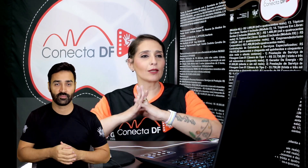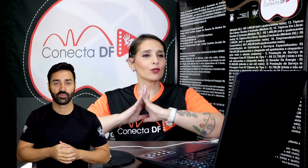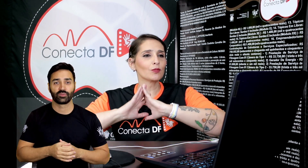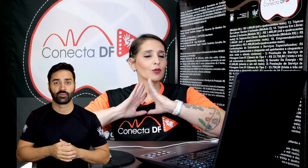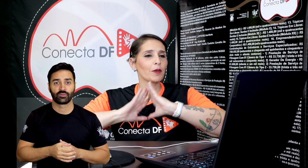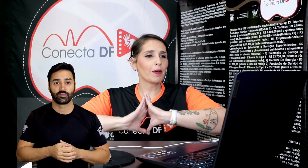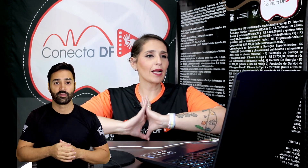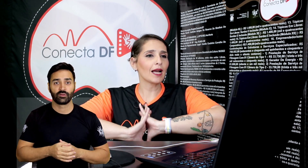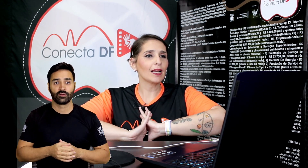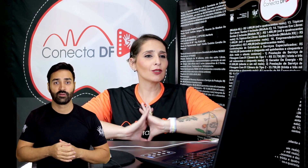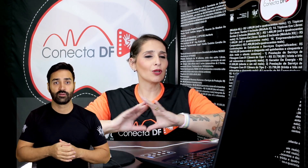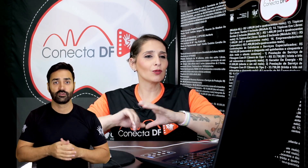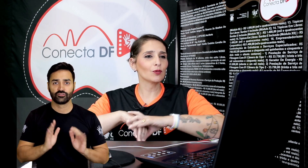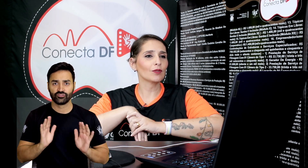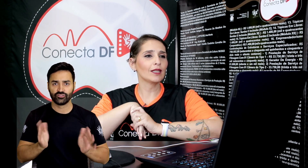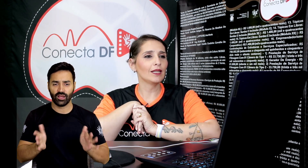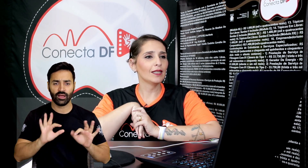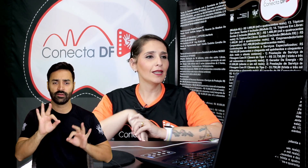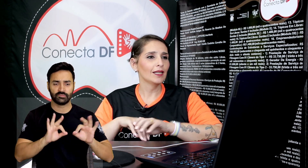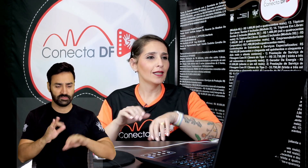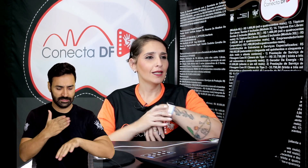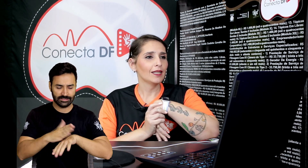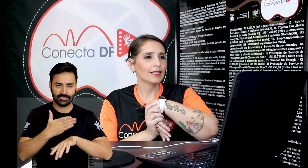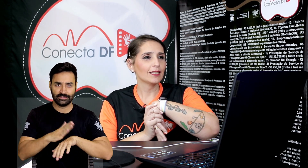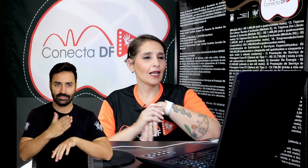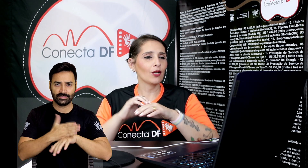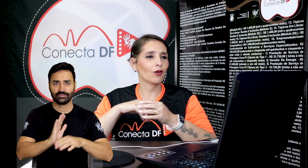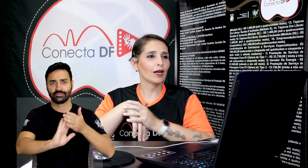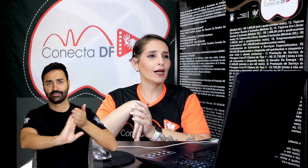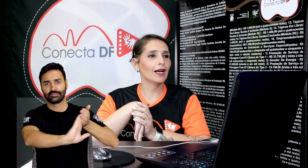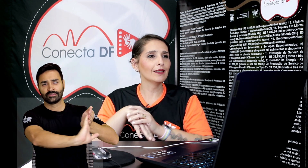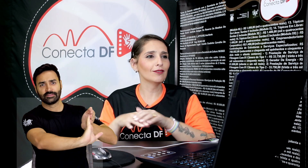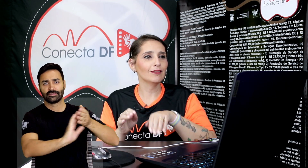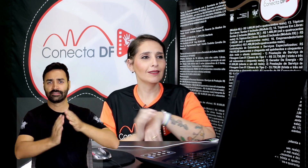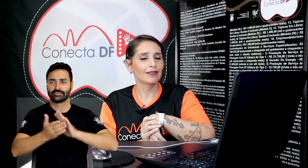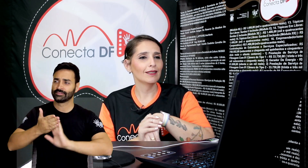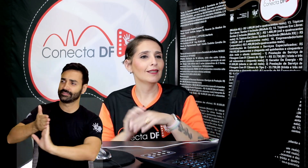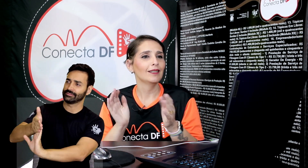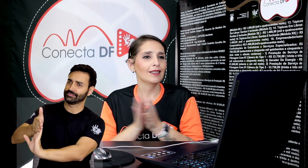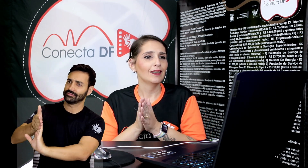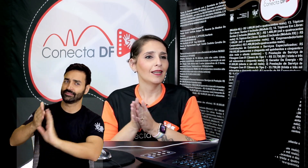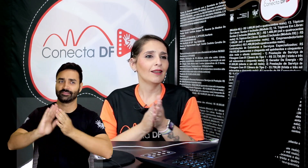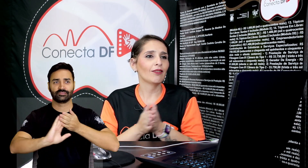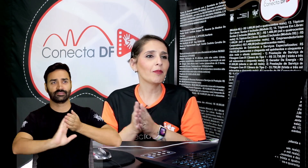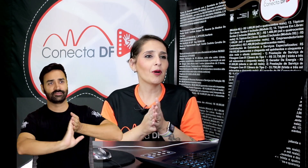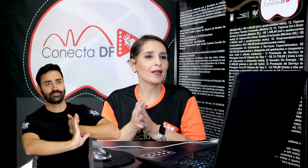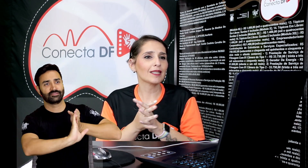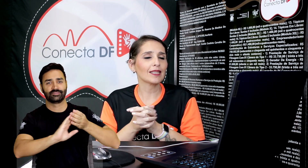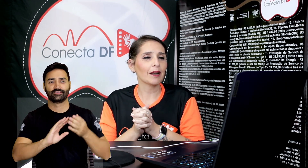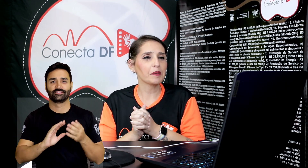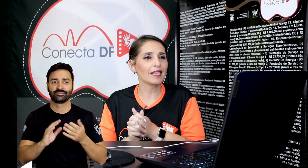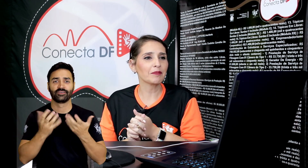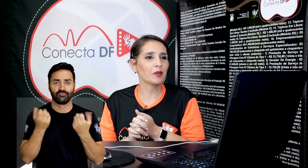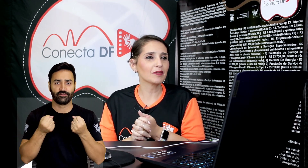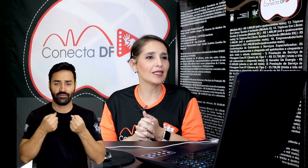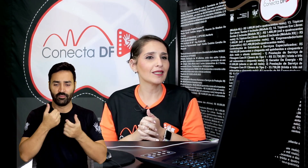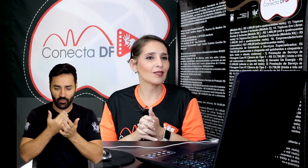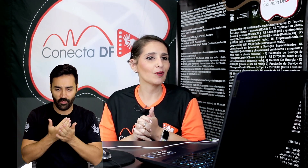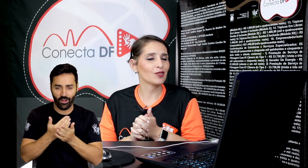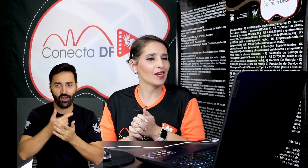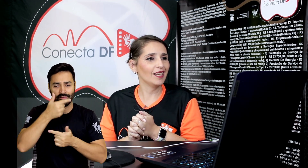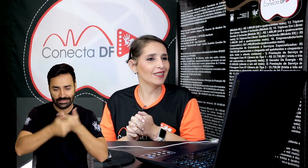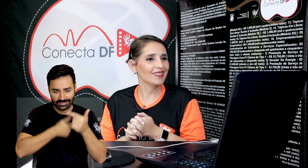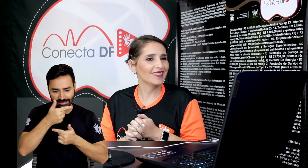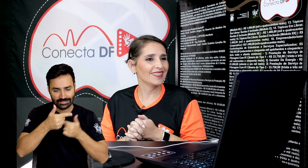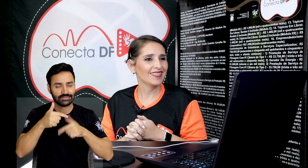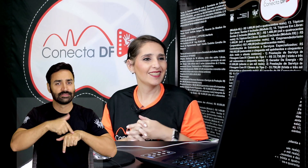vamos lá, todo mundo preparado, todo mundo aí se alongando e vamos começar a trabalhar as mãozinhas